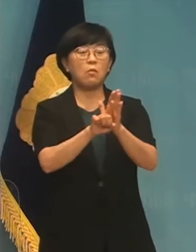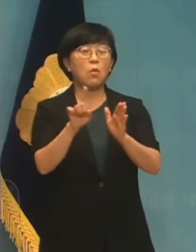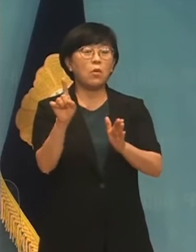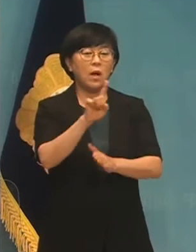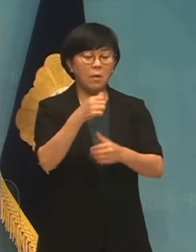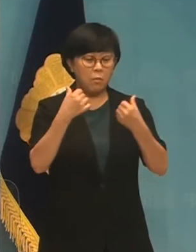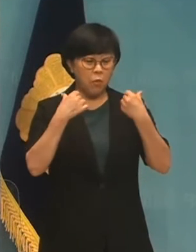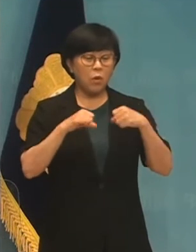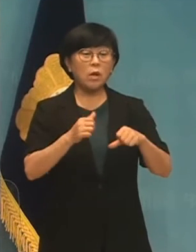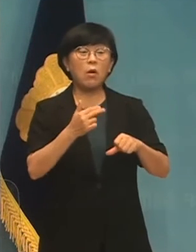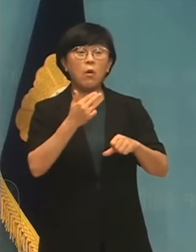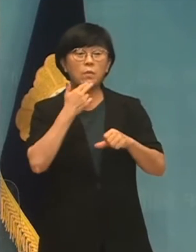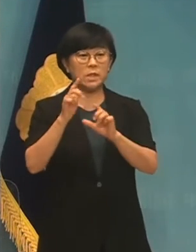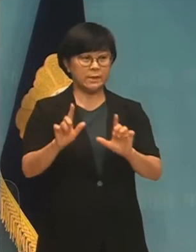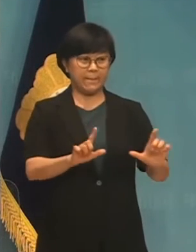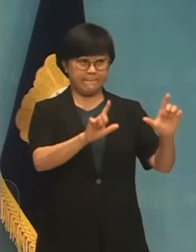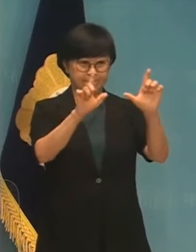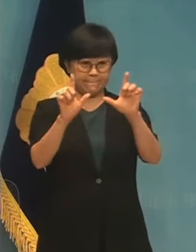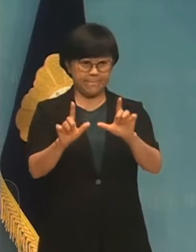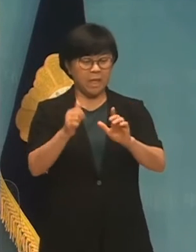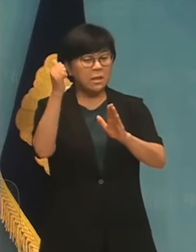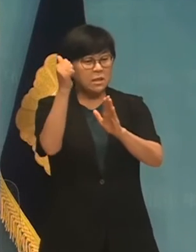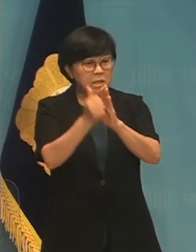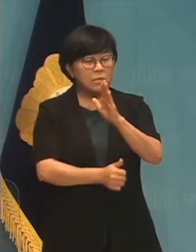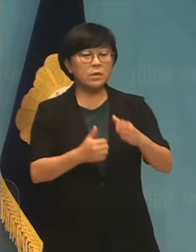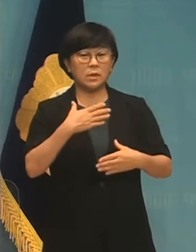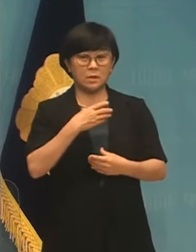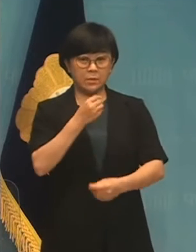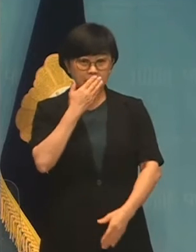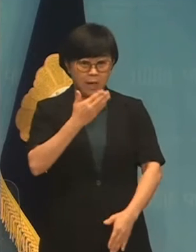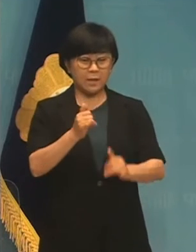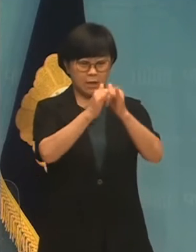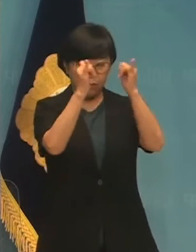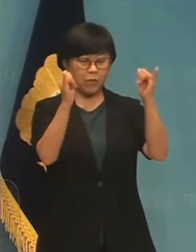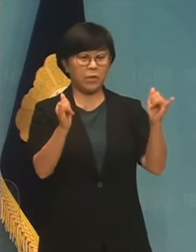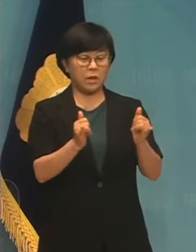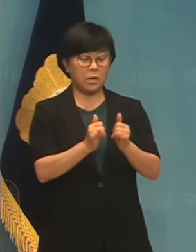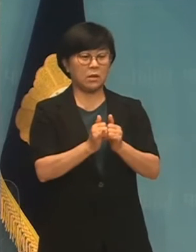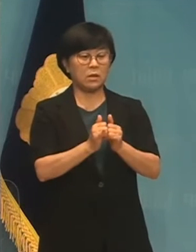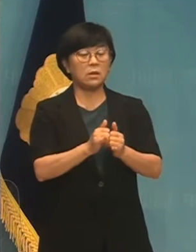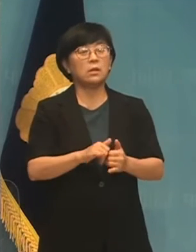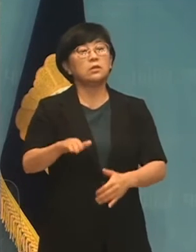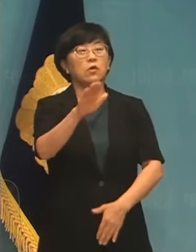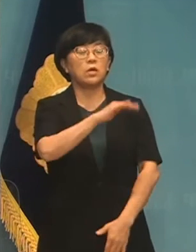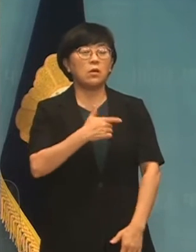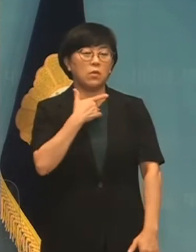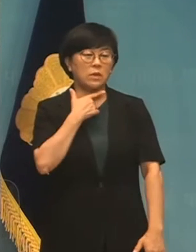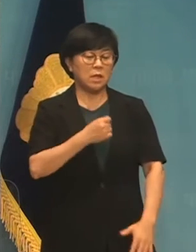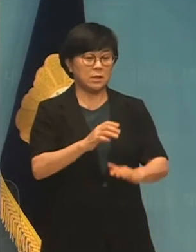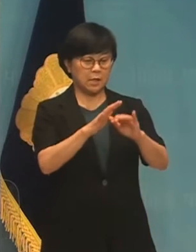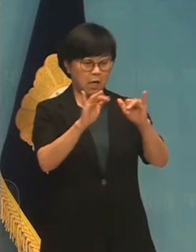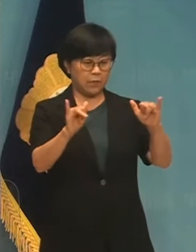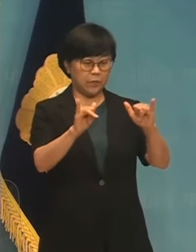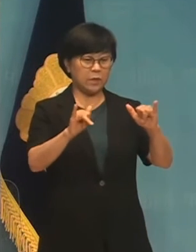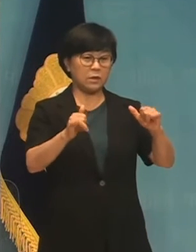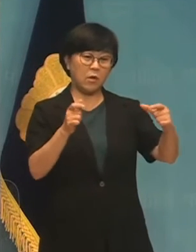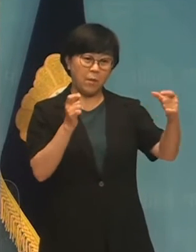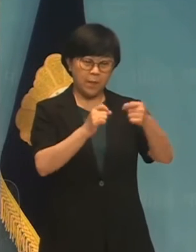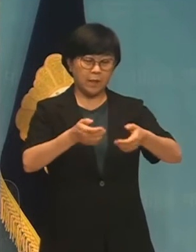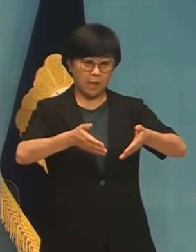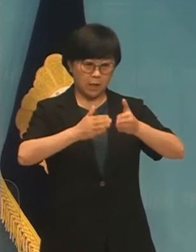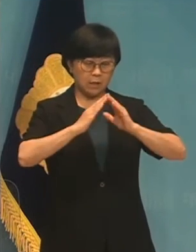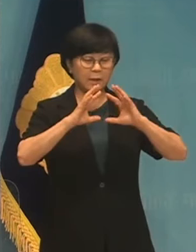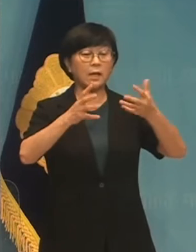포기하지 않아도 되는 삶, 실패해도 안심할 수 있는 사회, 그것들을 절실히 갈망하는 이들 곁에 나라를